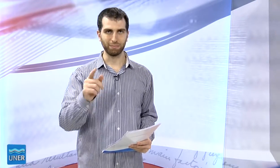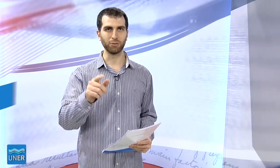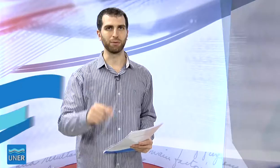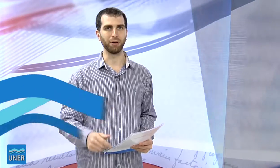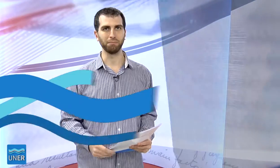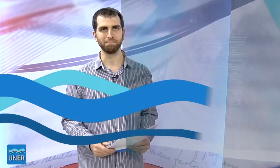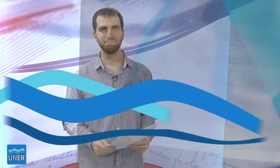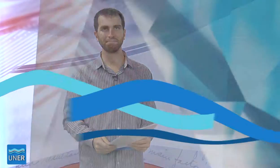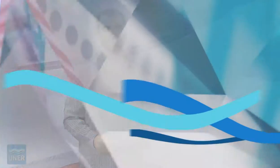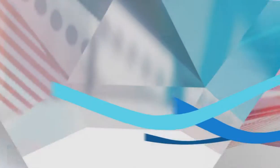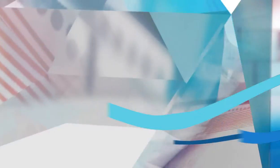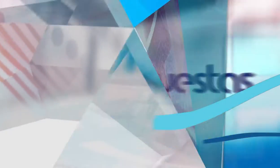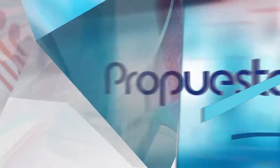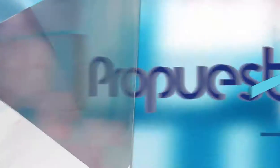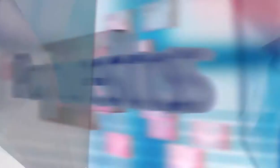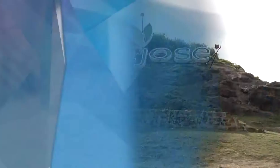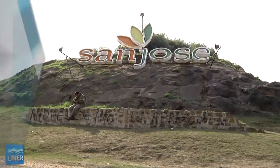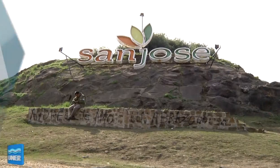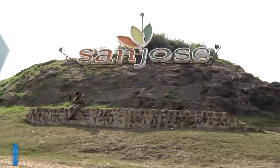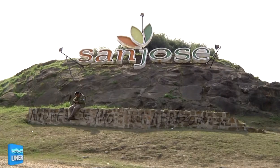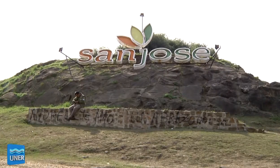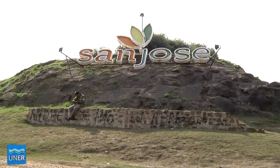estudiantes. Vamos a verlo.